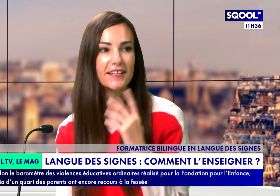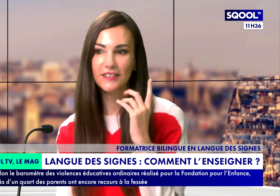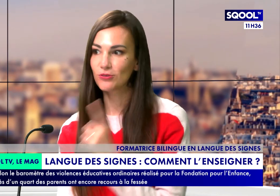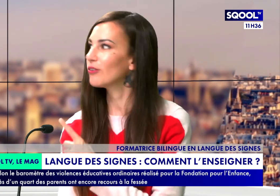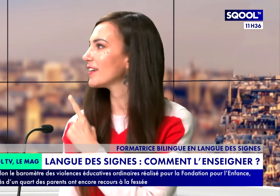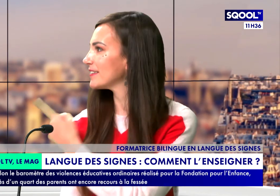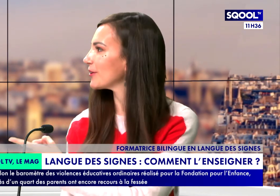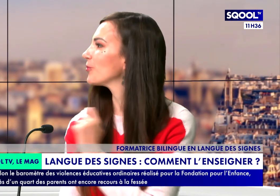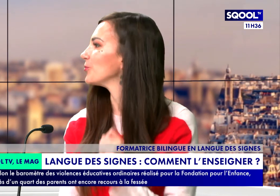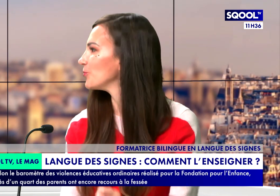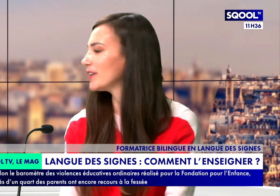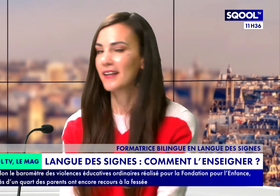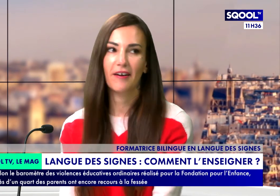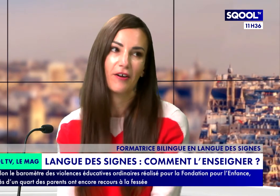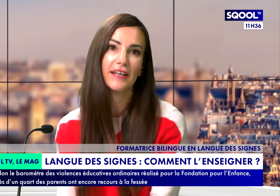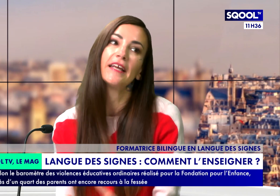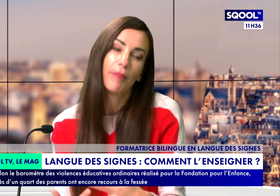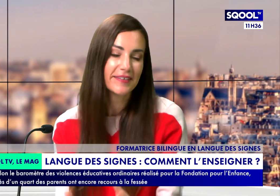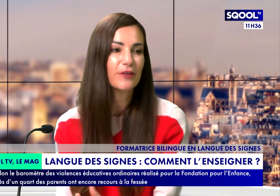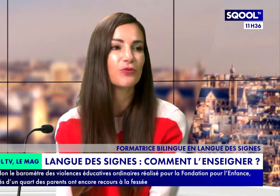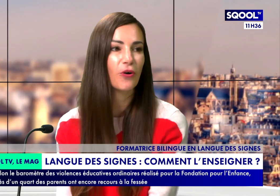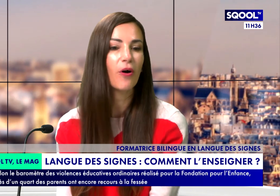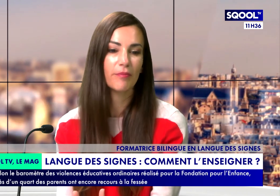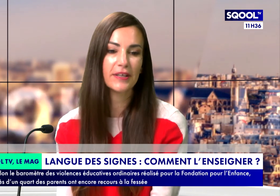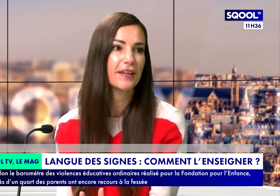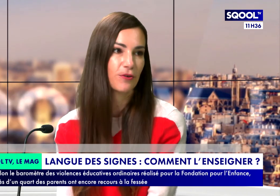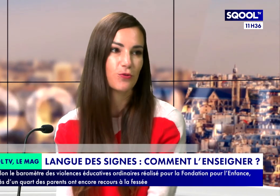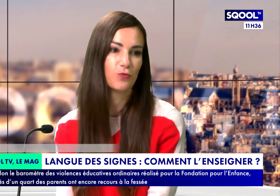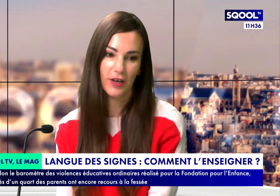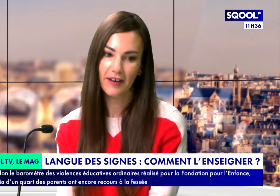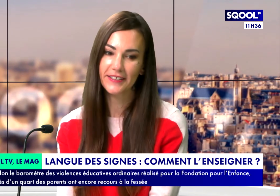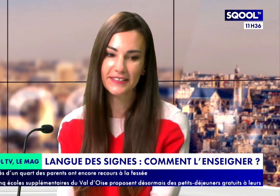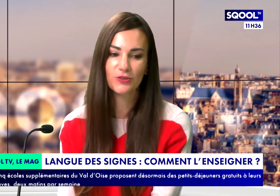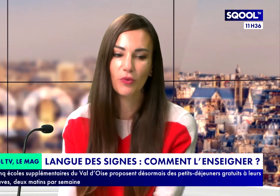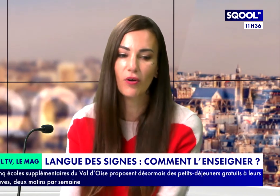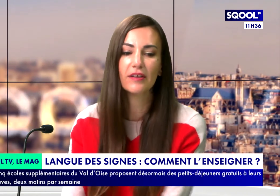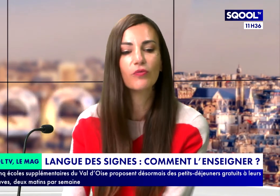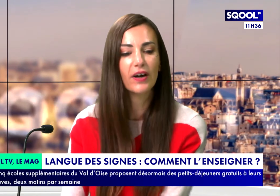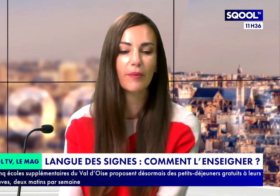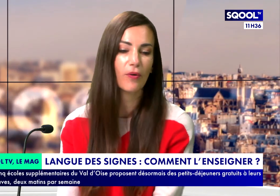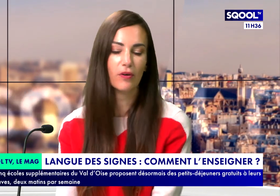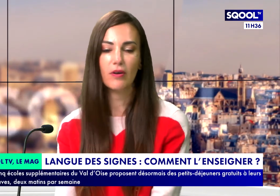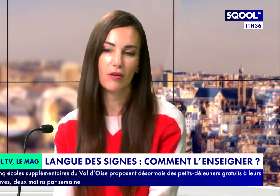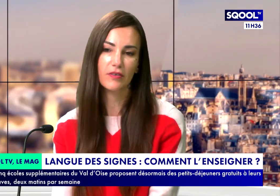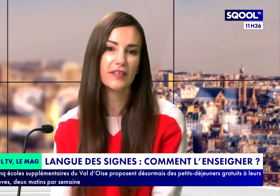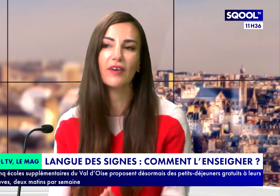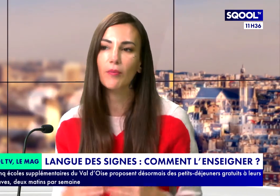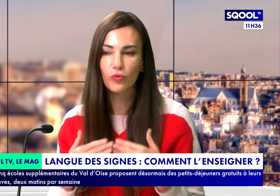C'est une langue qui a été reconnue il n'y a pas très longtemps, mais... 2005, oui. Voilà, exactement. Et donc vraiment, c'est vraiment une